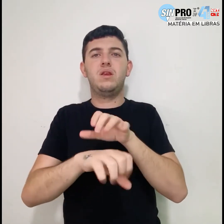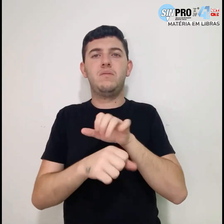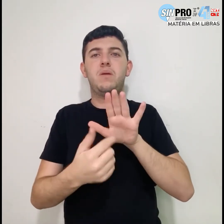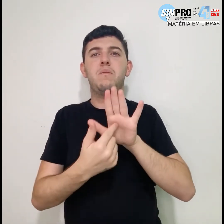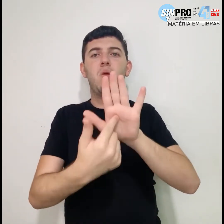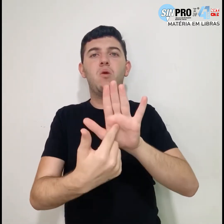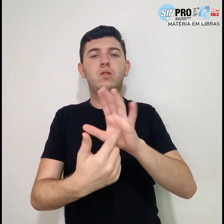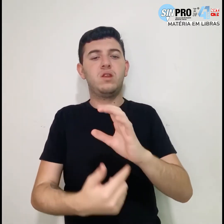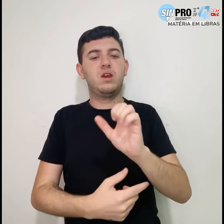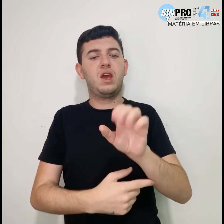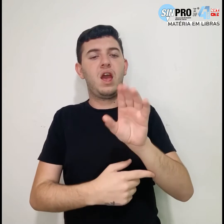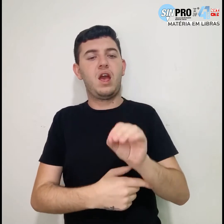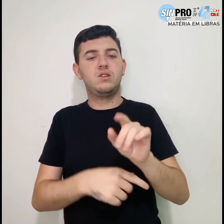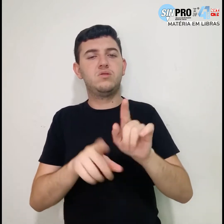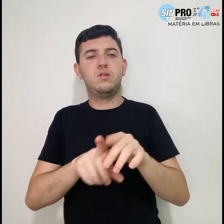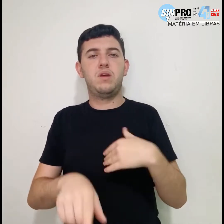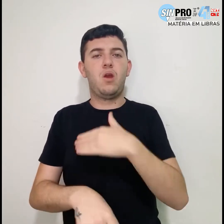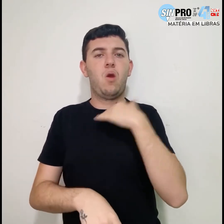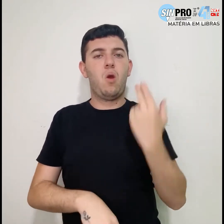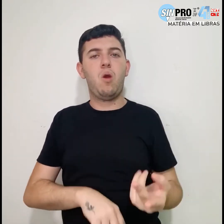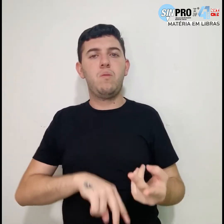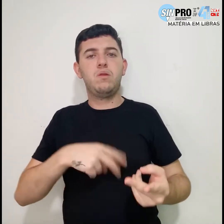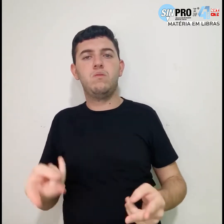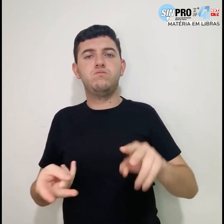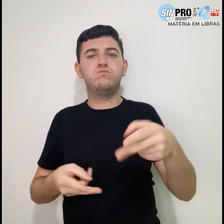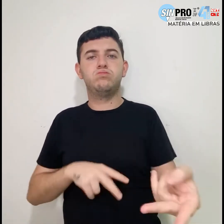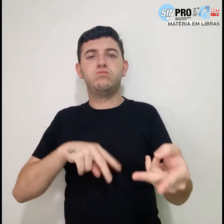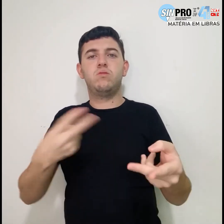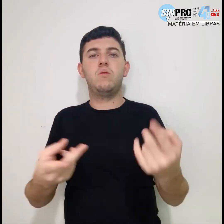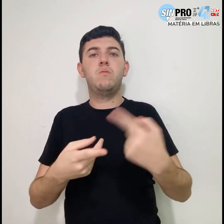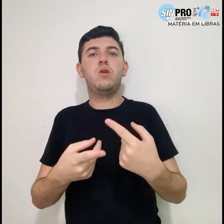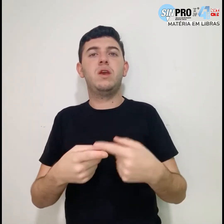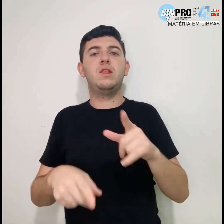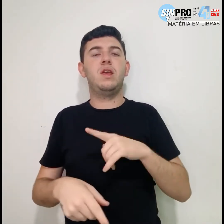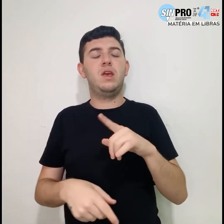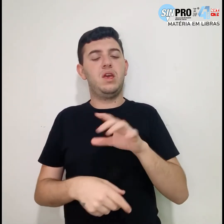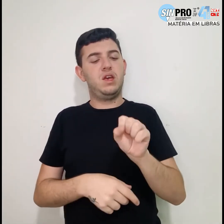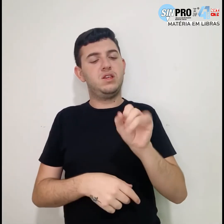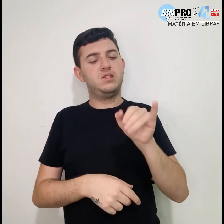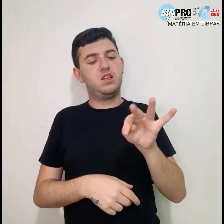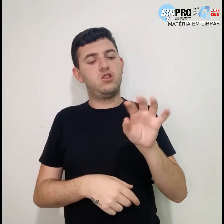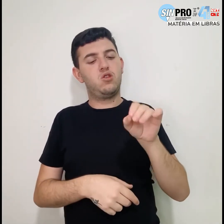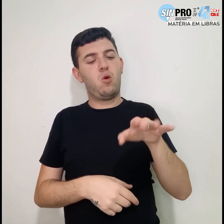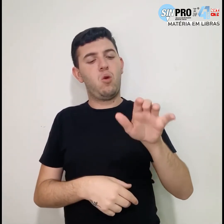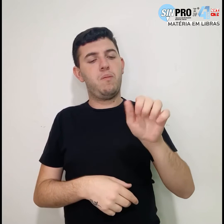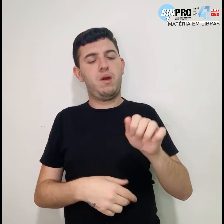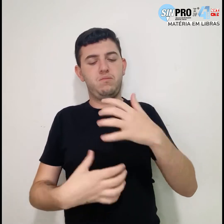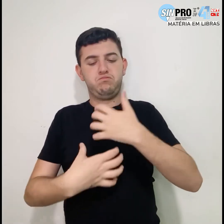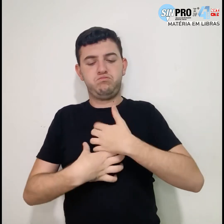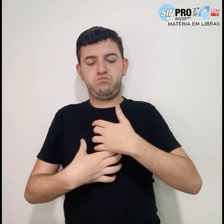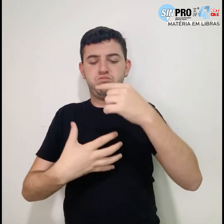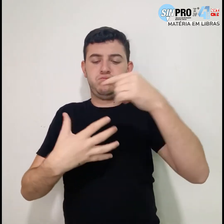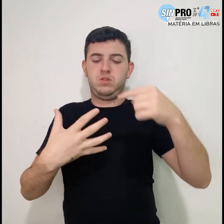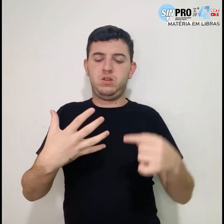óbitos por data de início dos sintomas, e não como o Ministério da Saúde tem feito, chamando de data